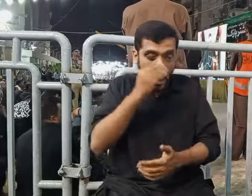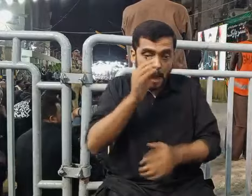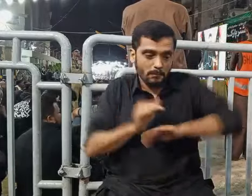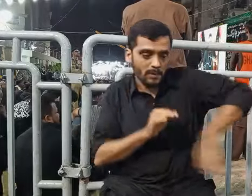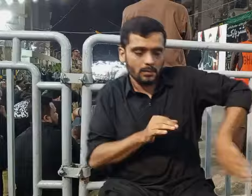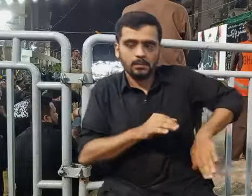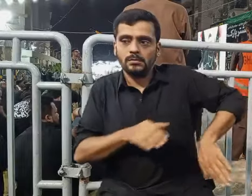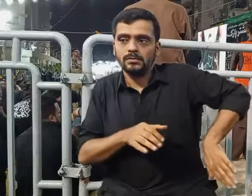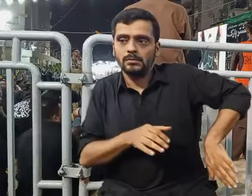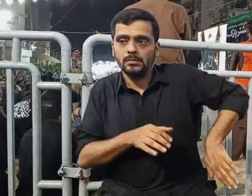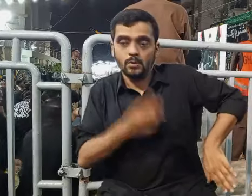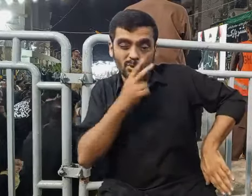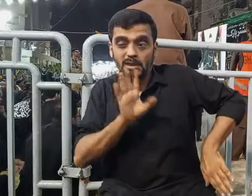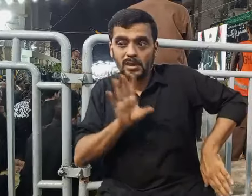بیٹا ہوتا ہے نا۔